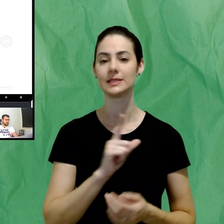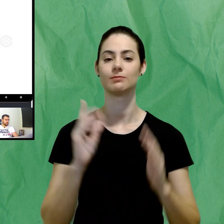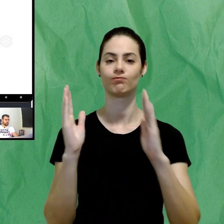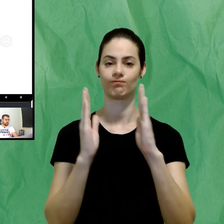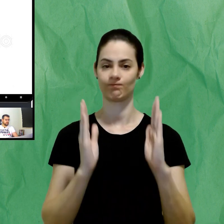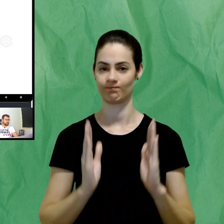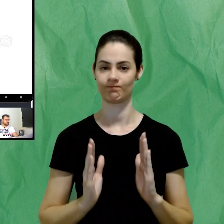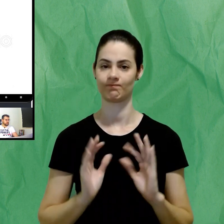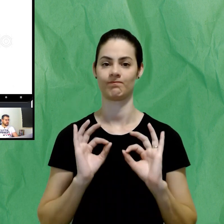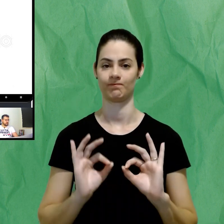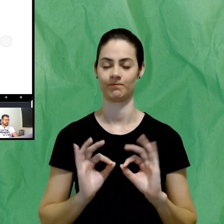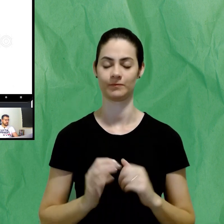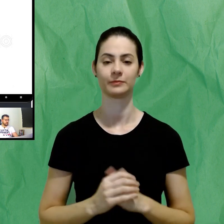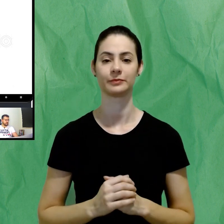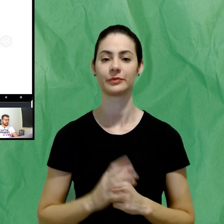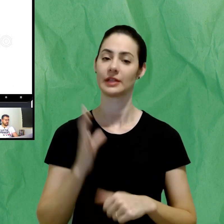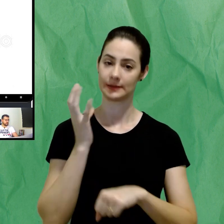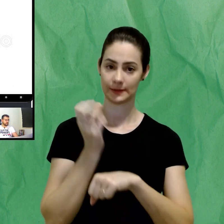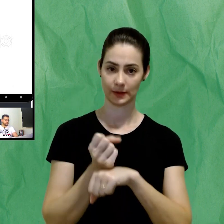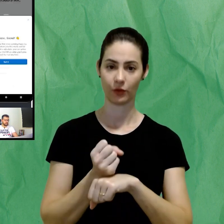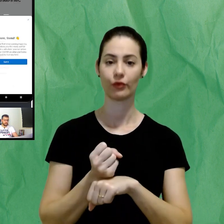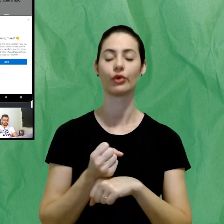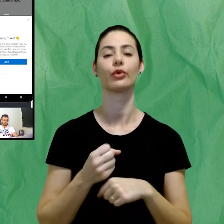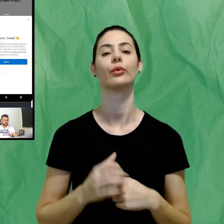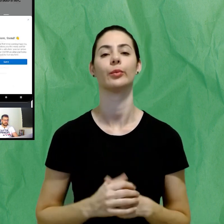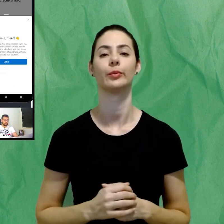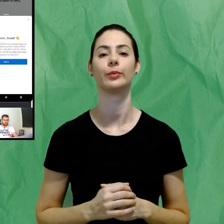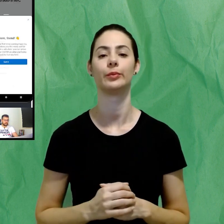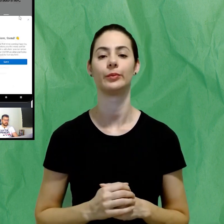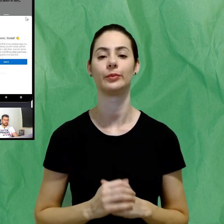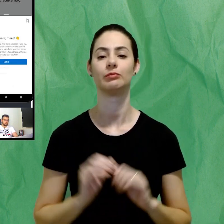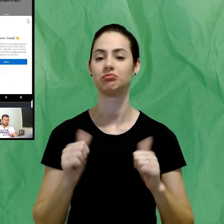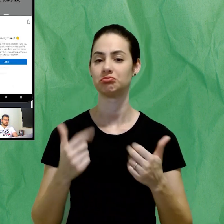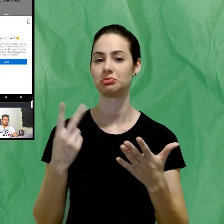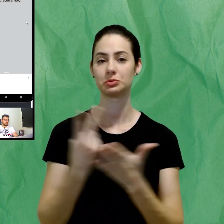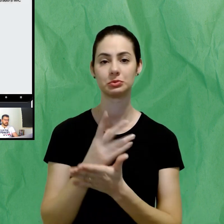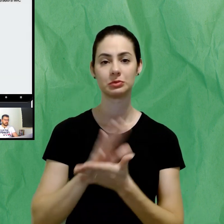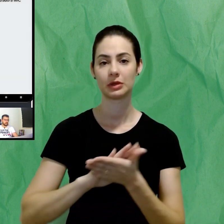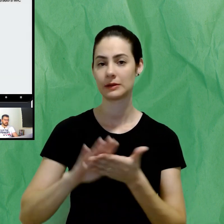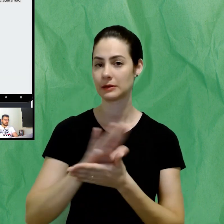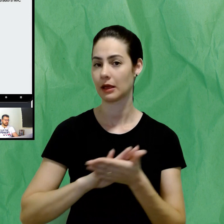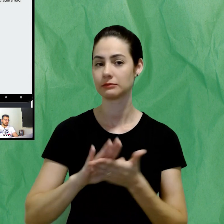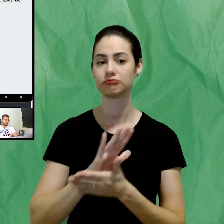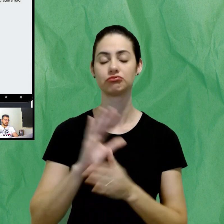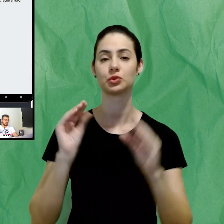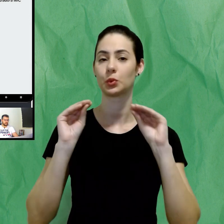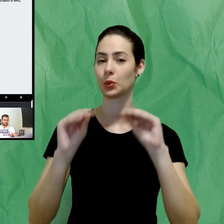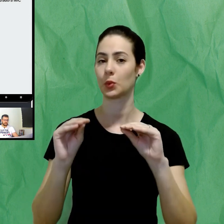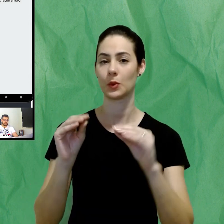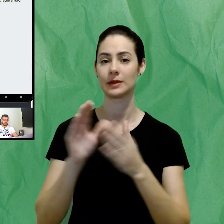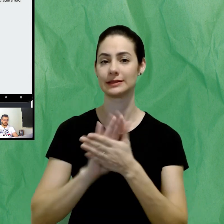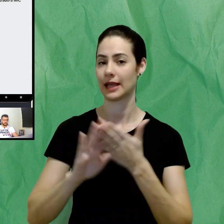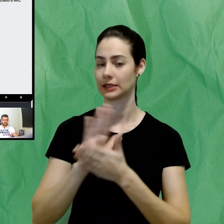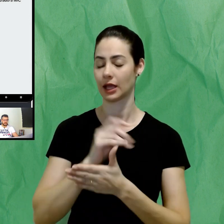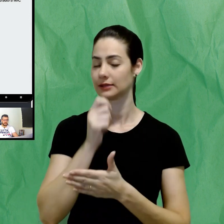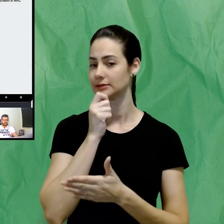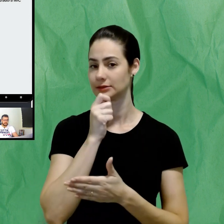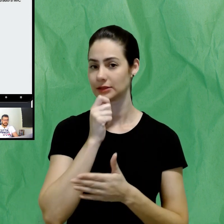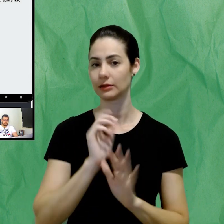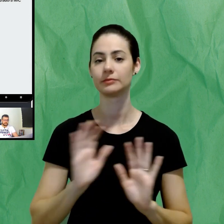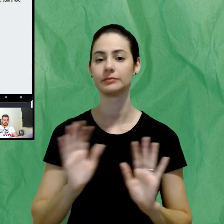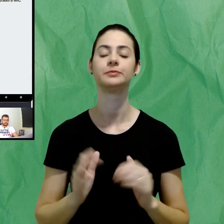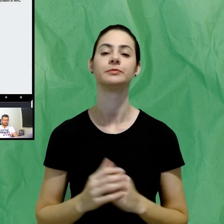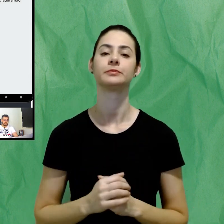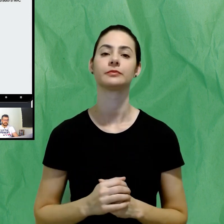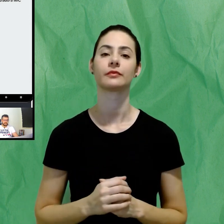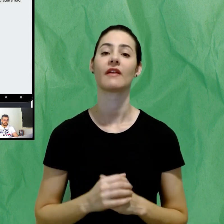Bom, salvando aqui, não vai acontecer nada, não colocamos nada aqui dentro das views ainda. E aí a